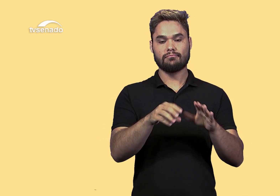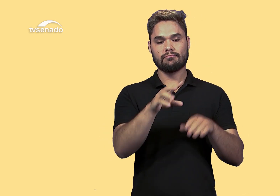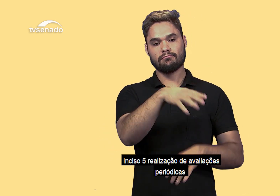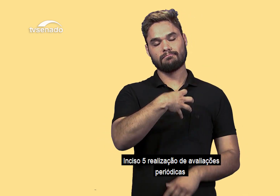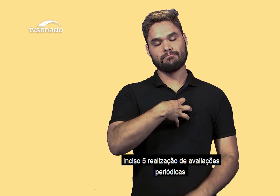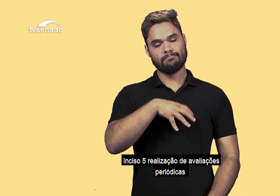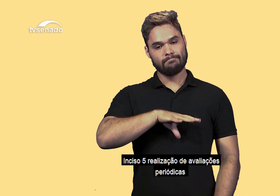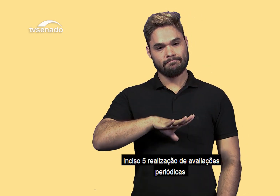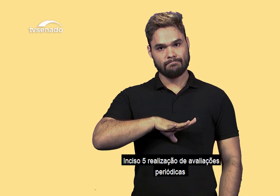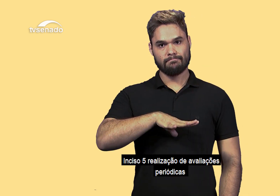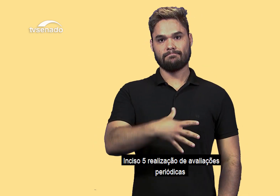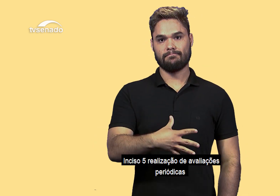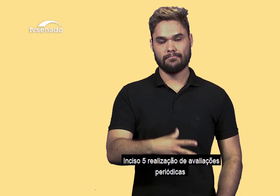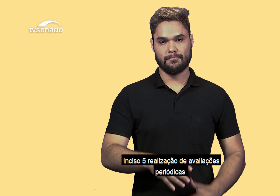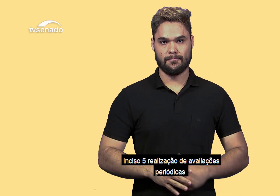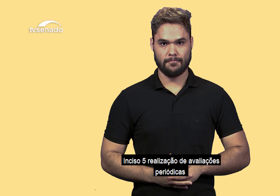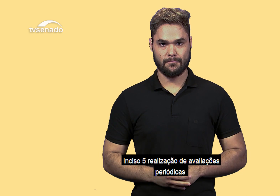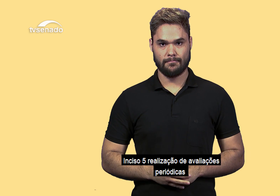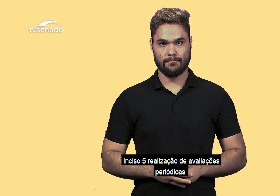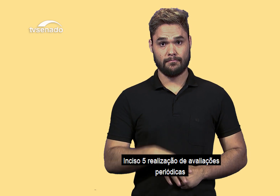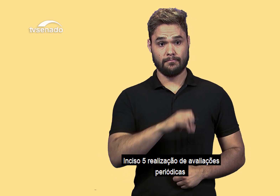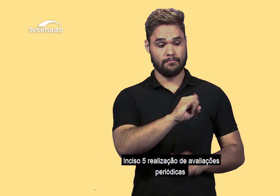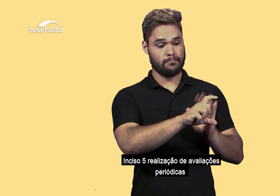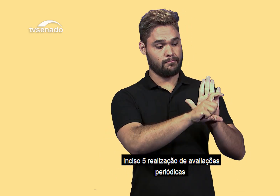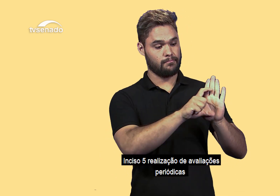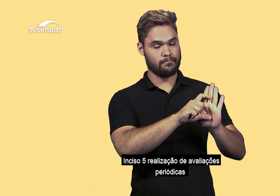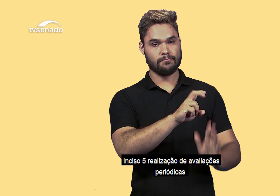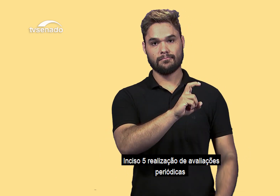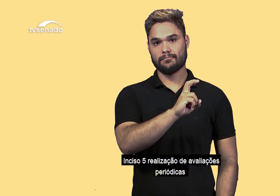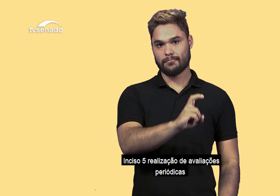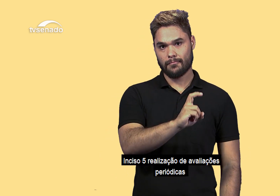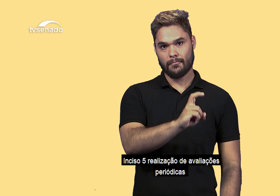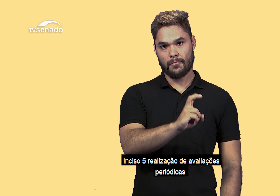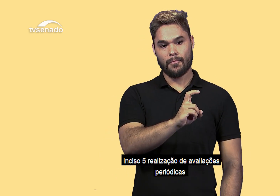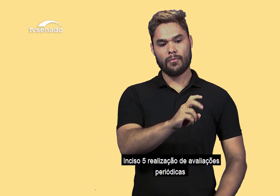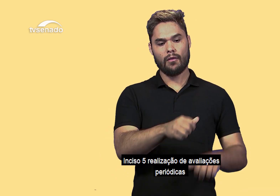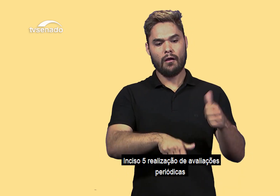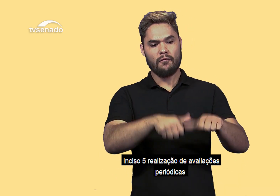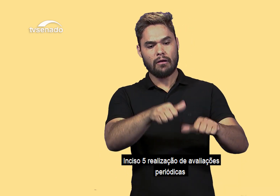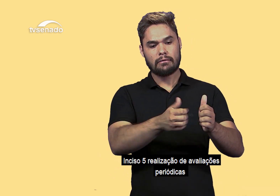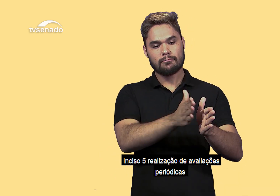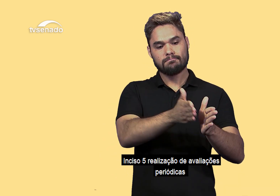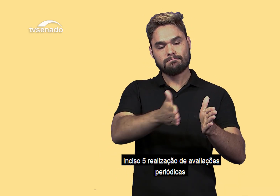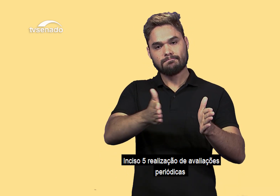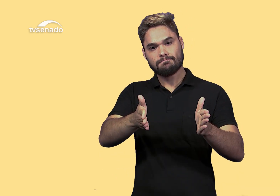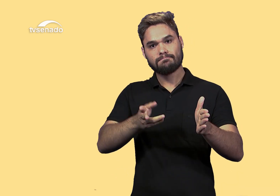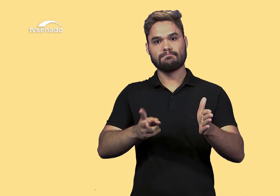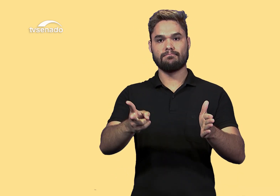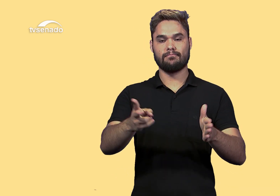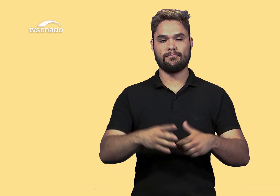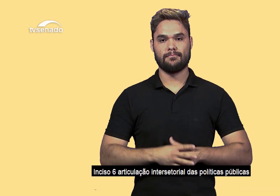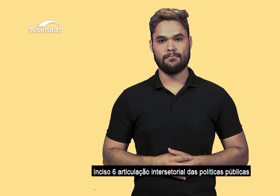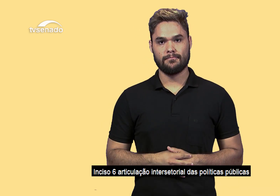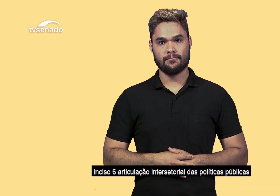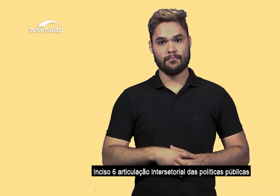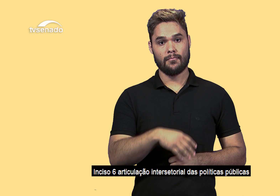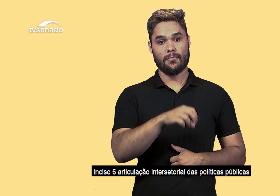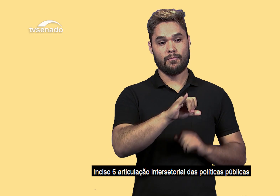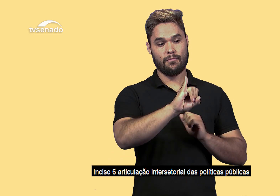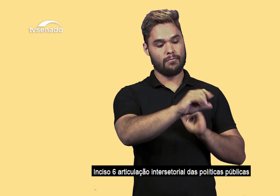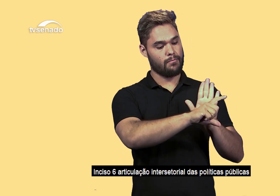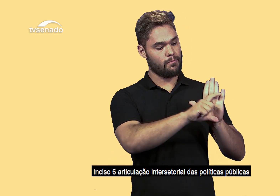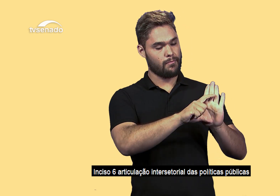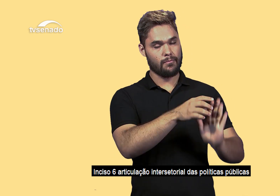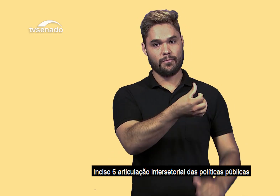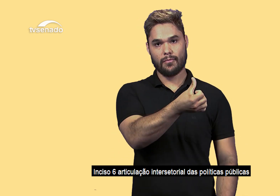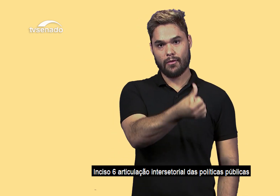Inciso 5 Realização de avaliações periódicas Inciso